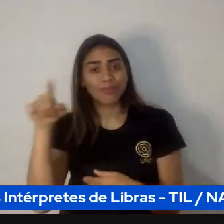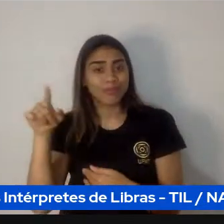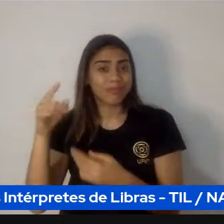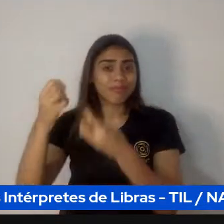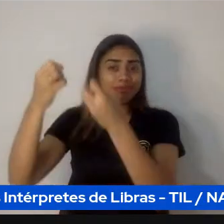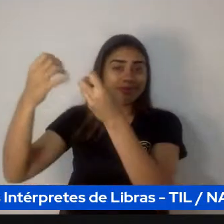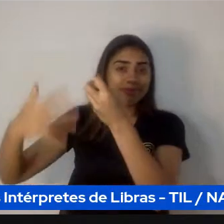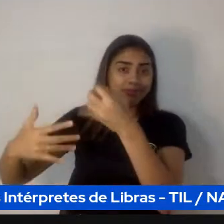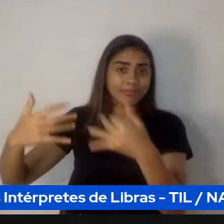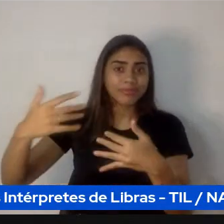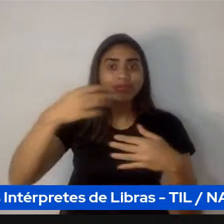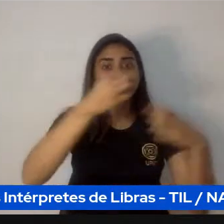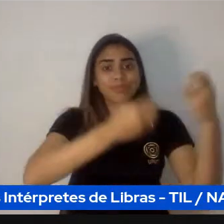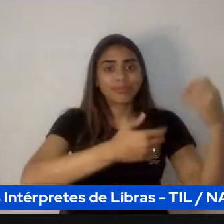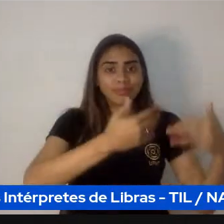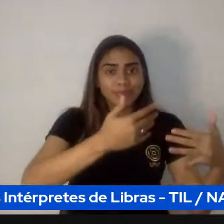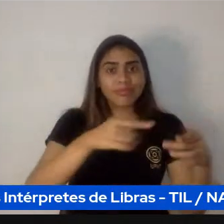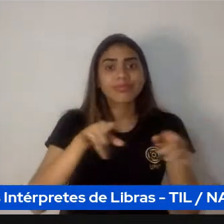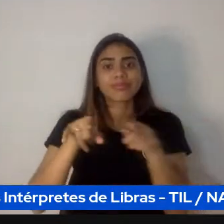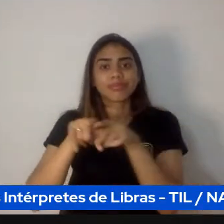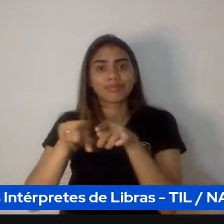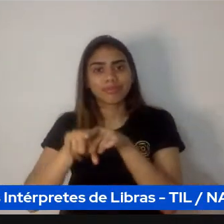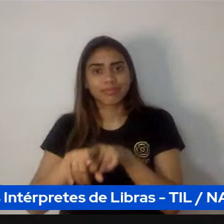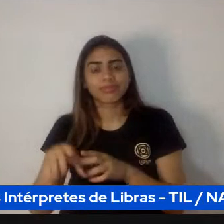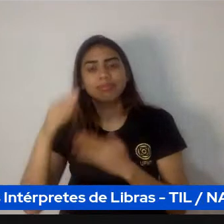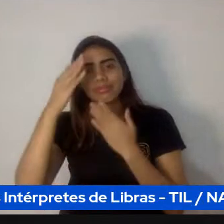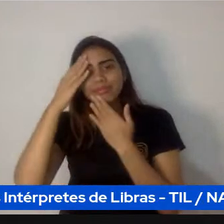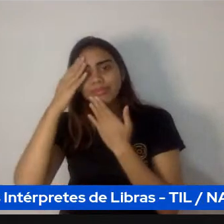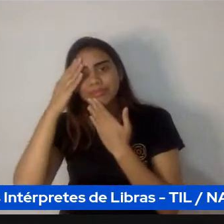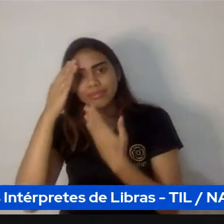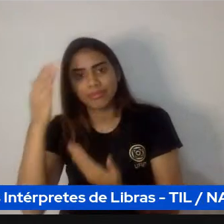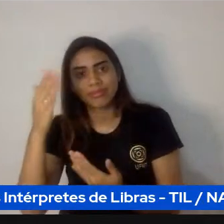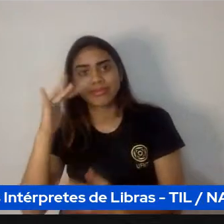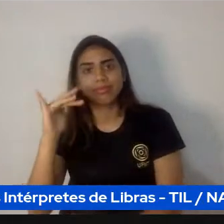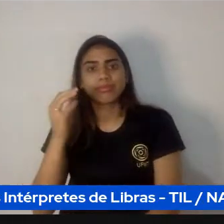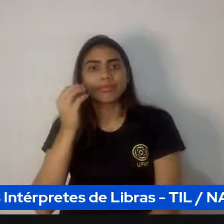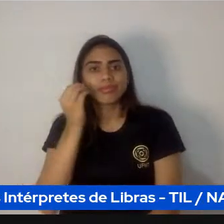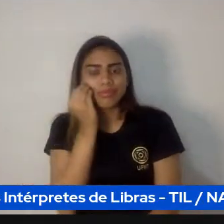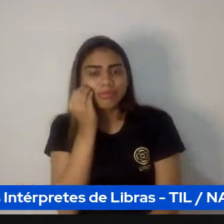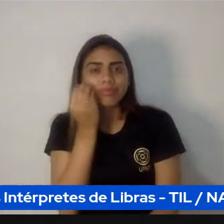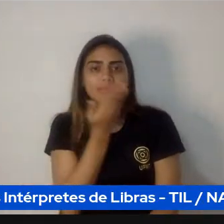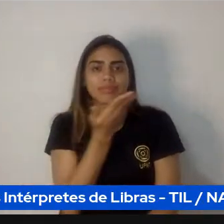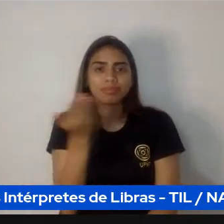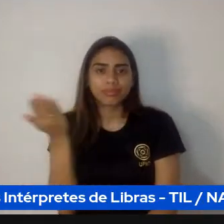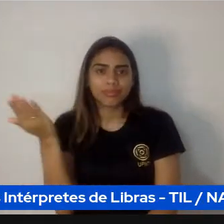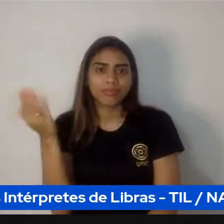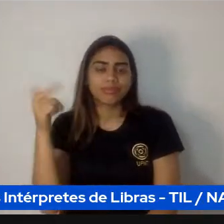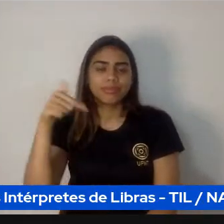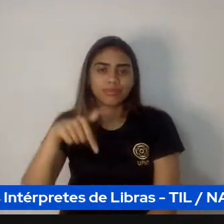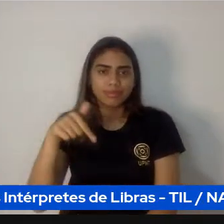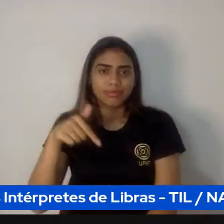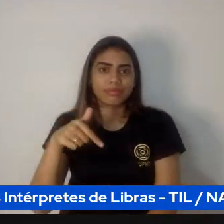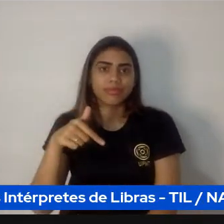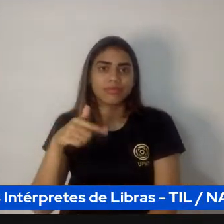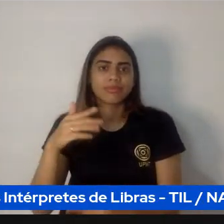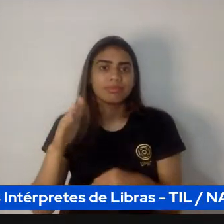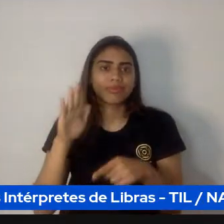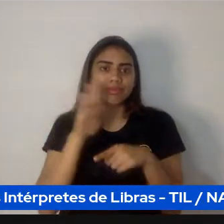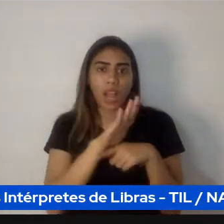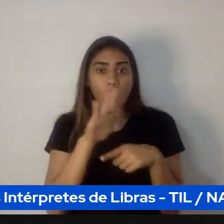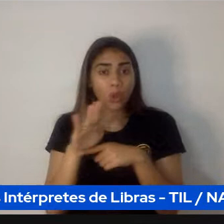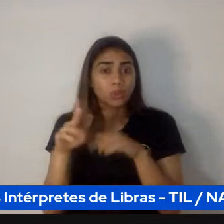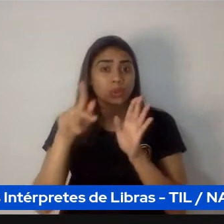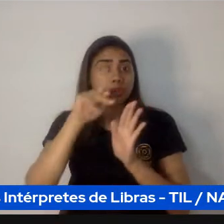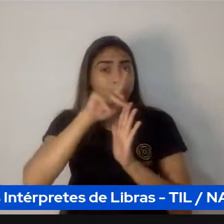estar participando desse projeto. E esse é o nosso último evento e eu acho que foi um caminho